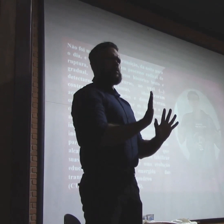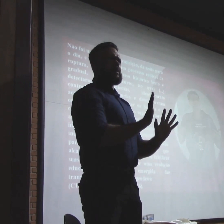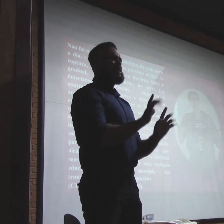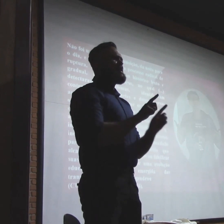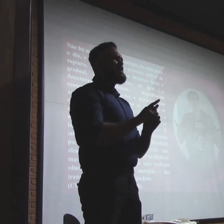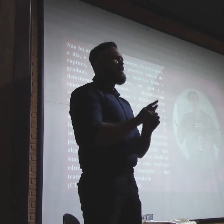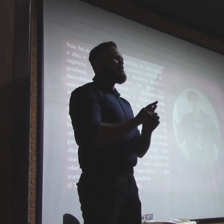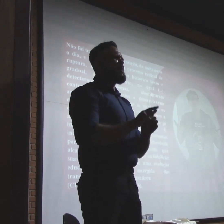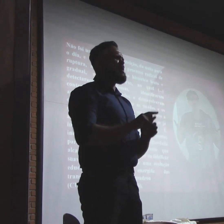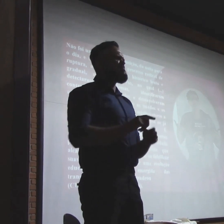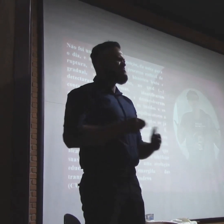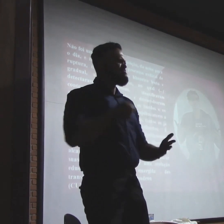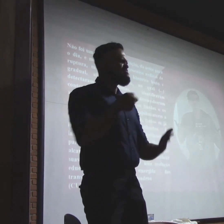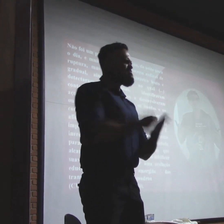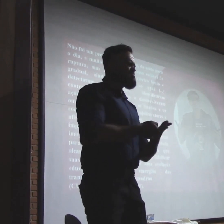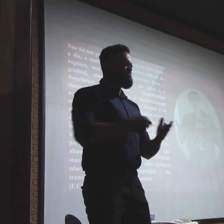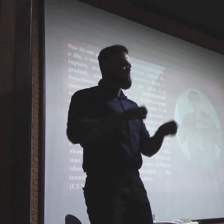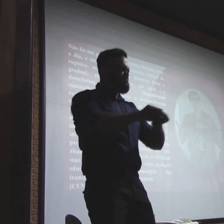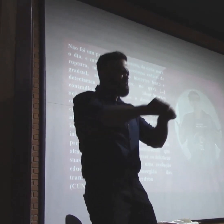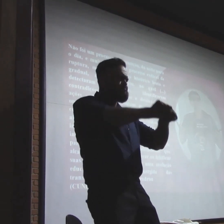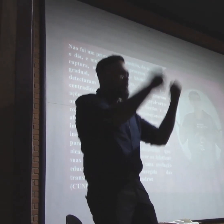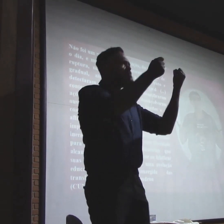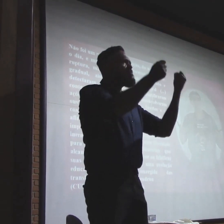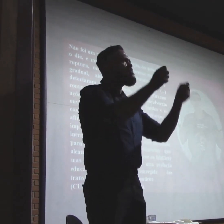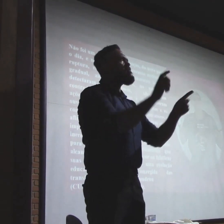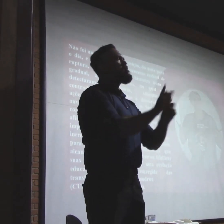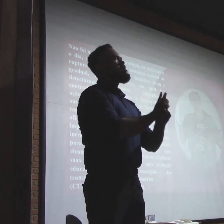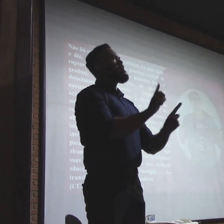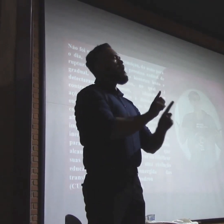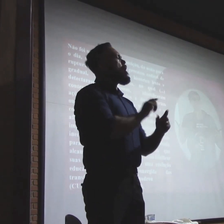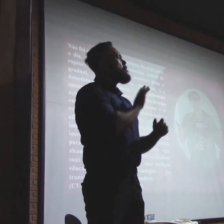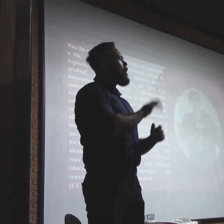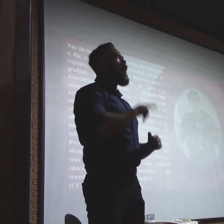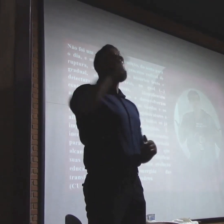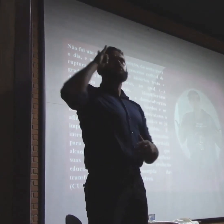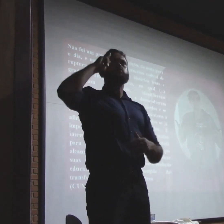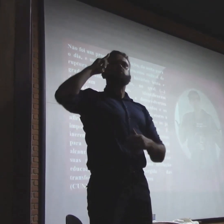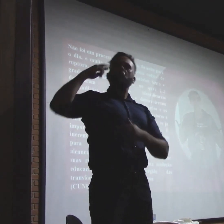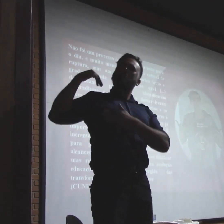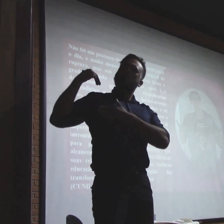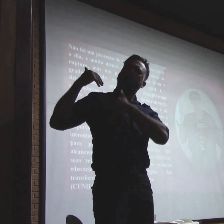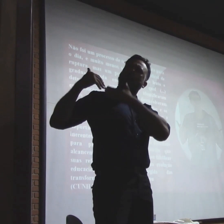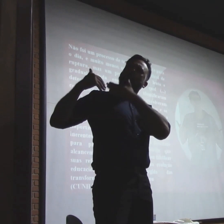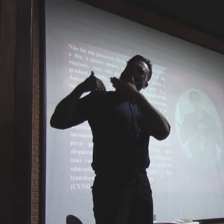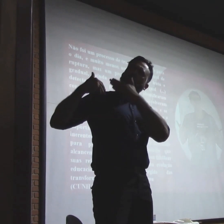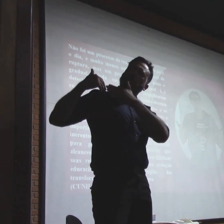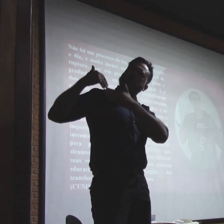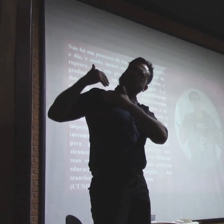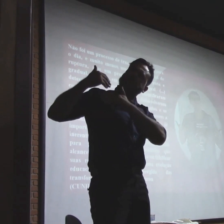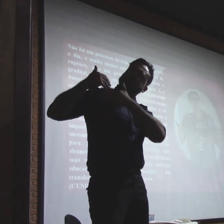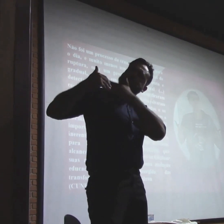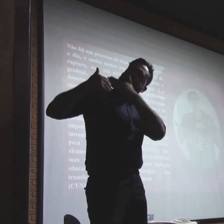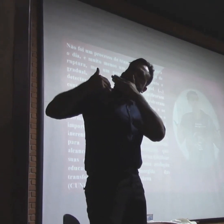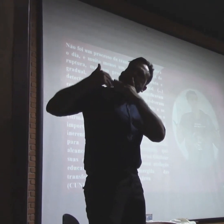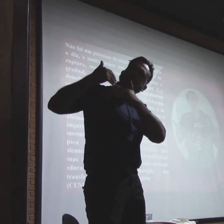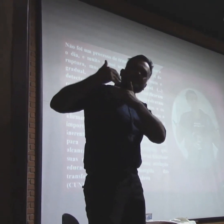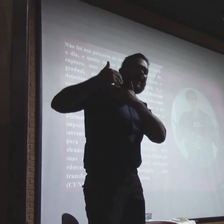processo radical de ruptura, mas um processo histórico lento e gradual, ainda em curso,